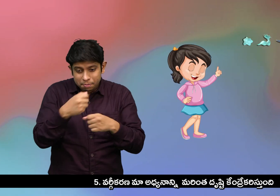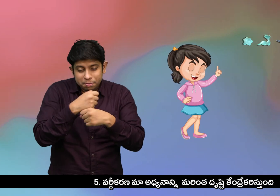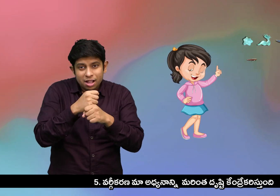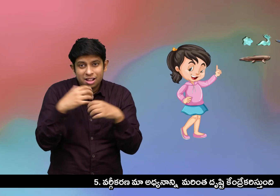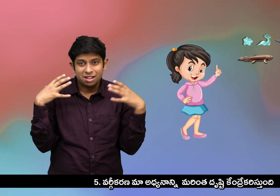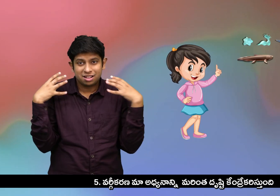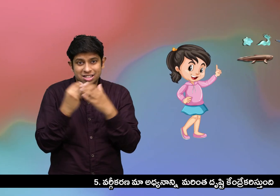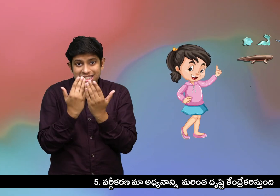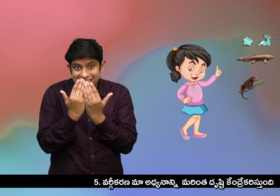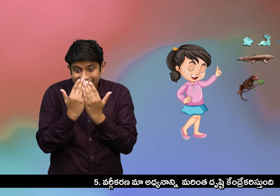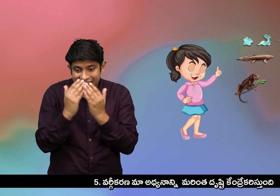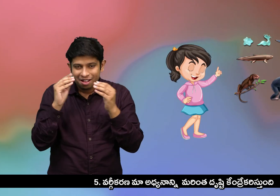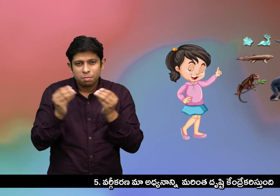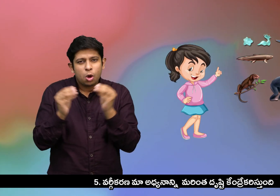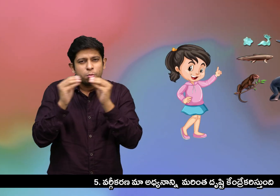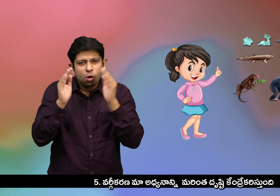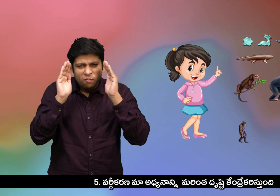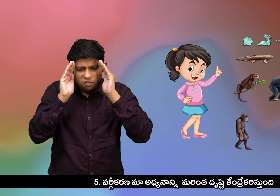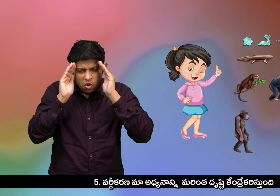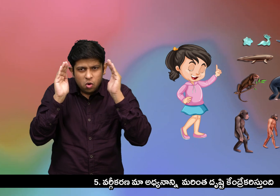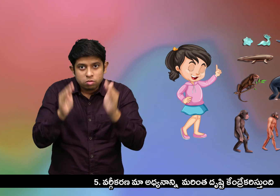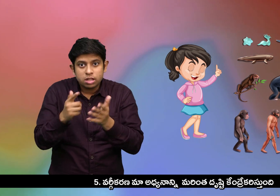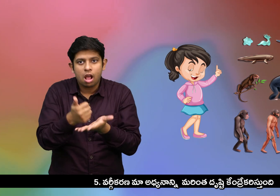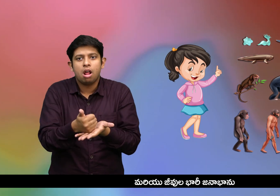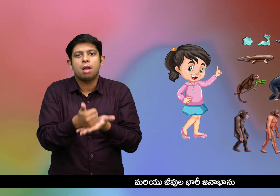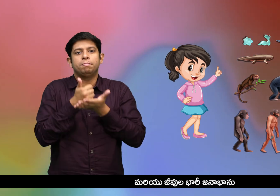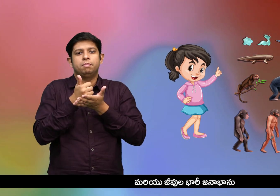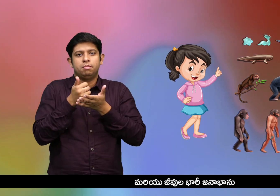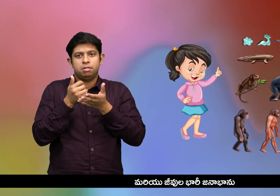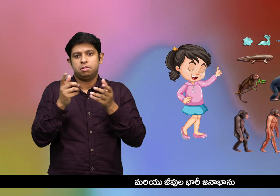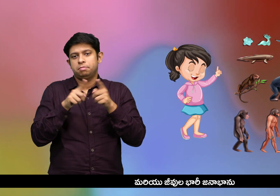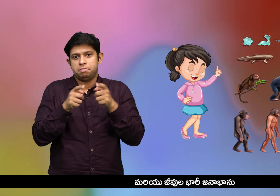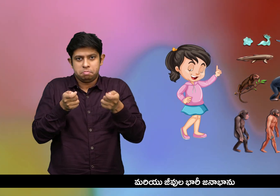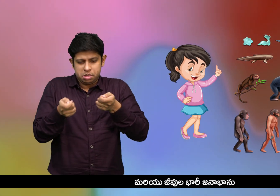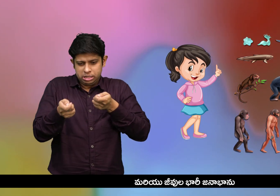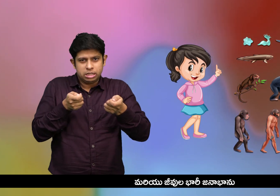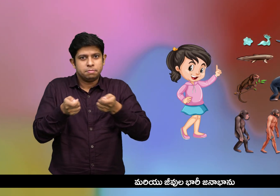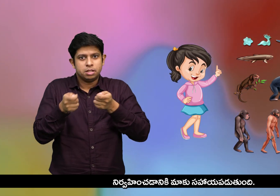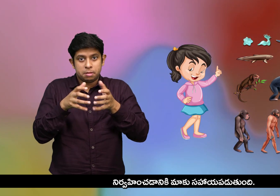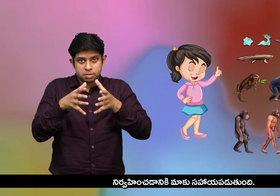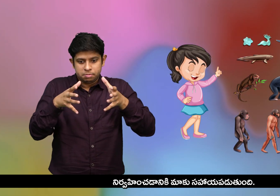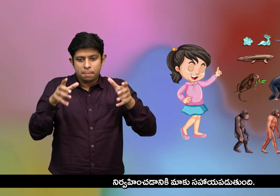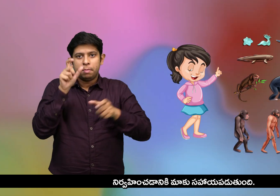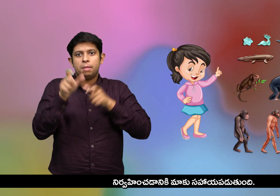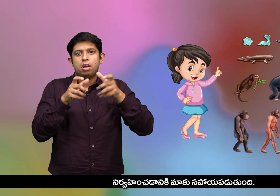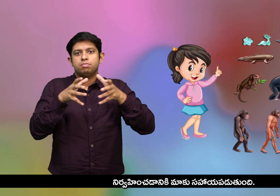మా అధ్యయనాన్ని మరింత దృష్టి కేంద్రీకరిస్తుంది మరియు జీవుల యొక్క భారీ జనాభాను నిర్వహించడానికి